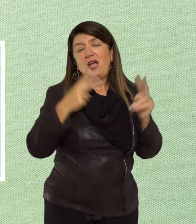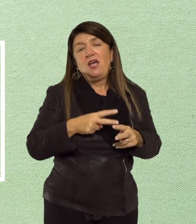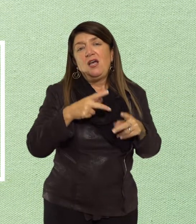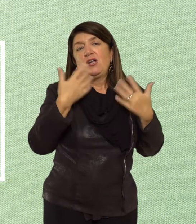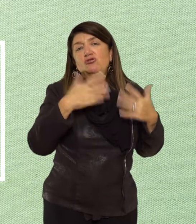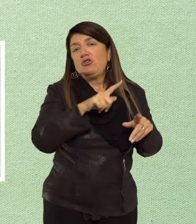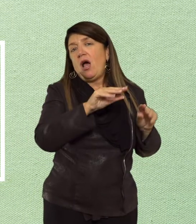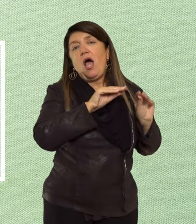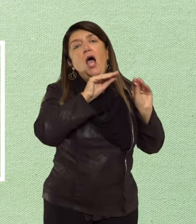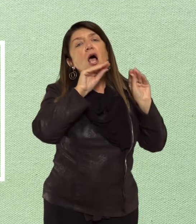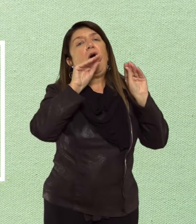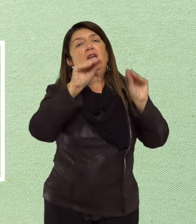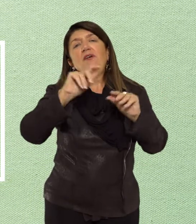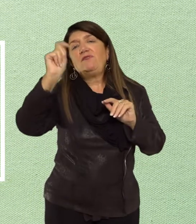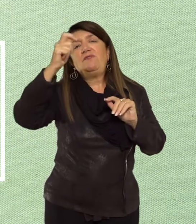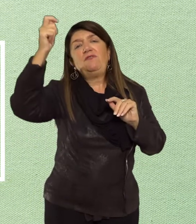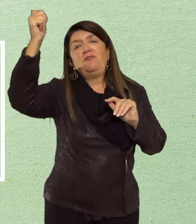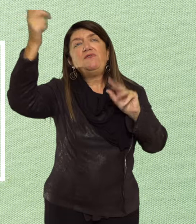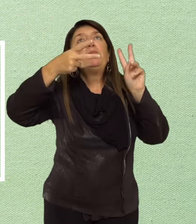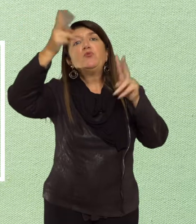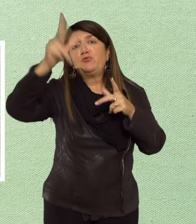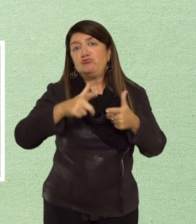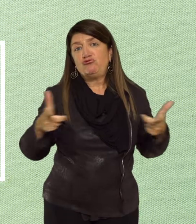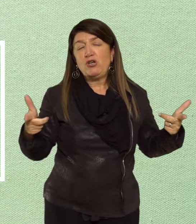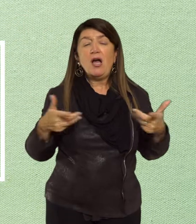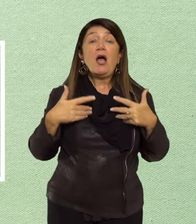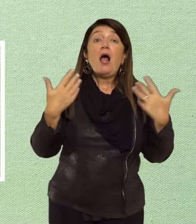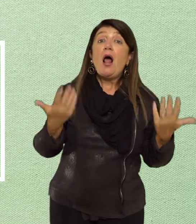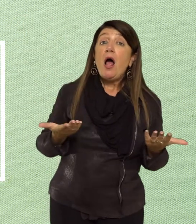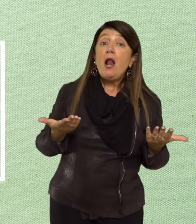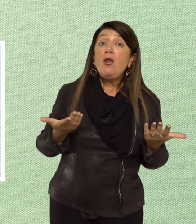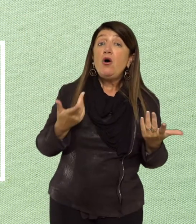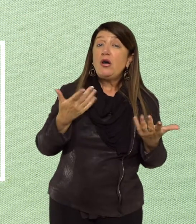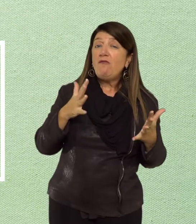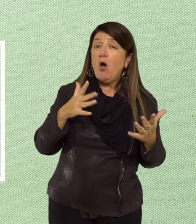poteva vincere. E secondo te invece c'è stata qualcuna delle